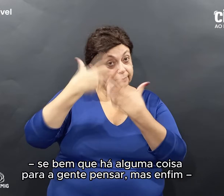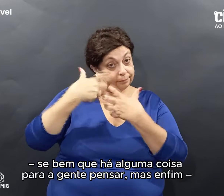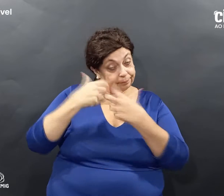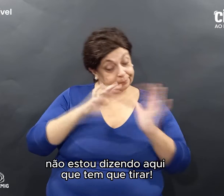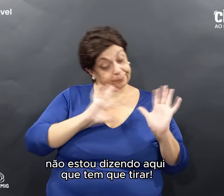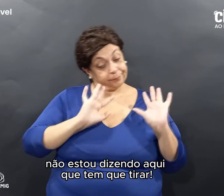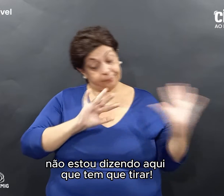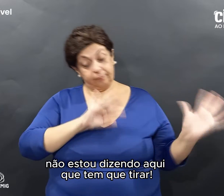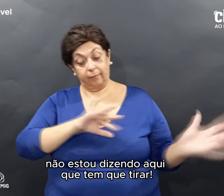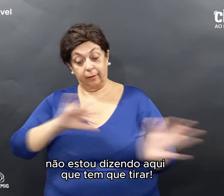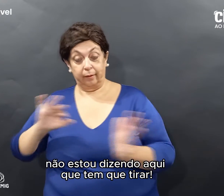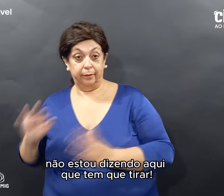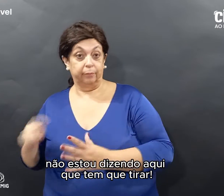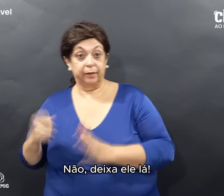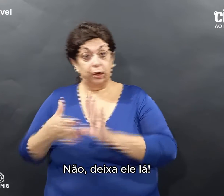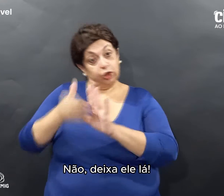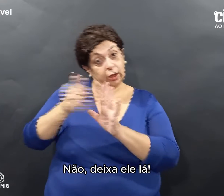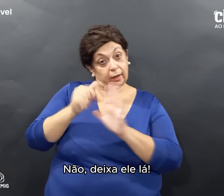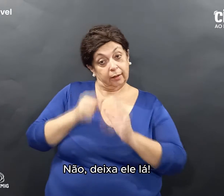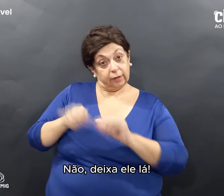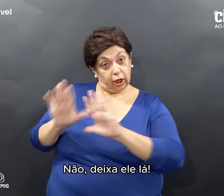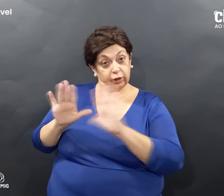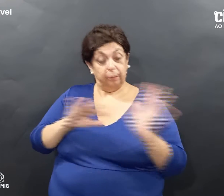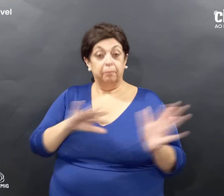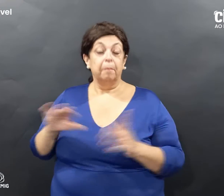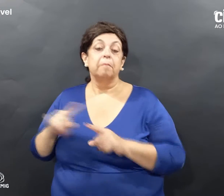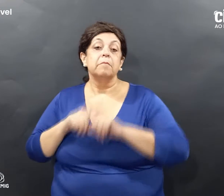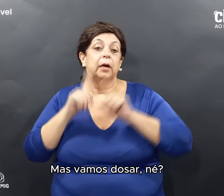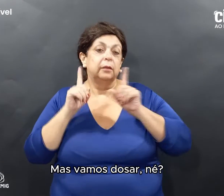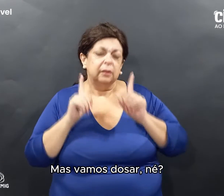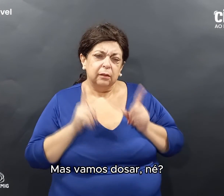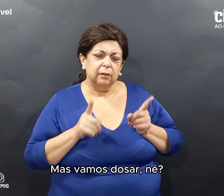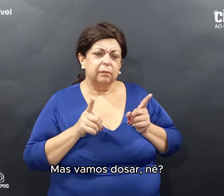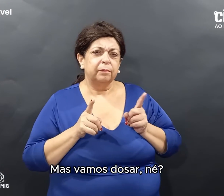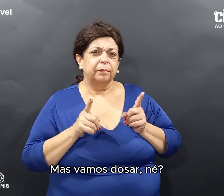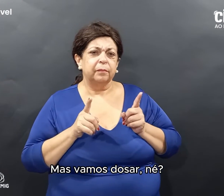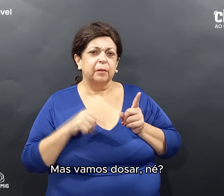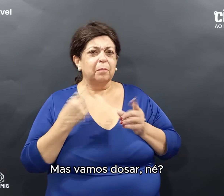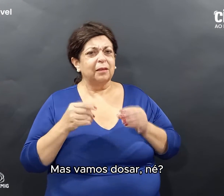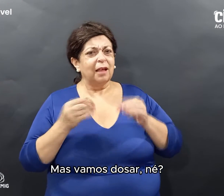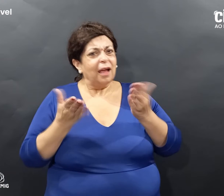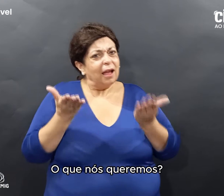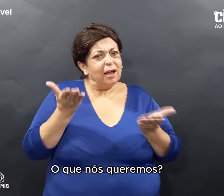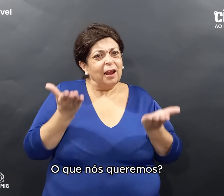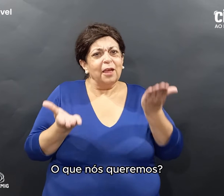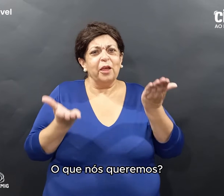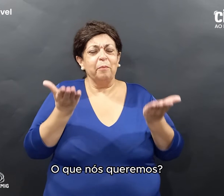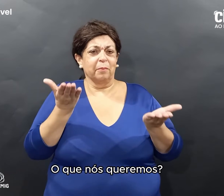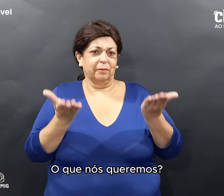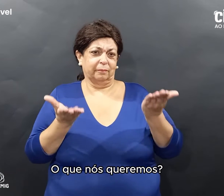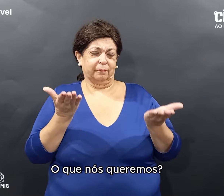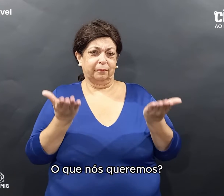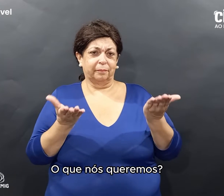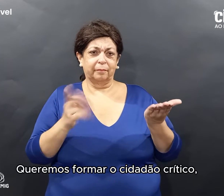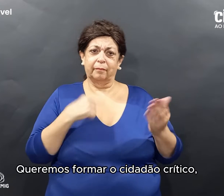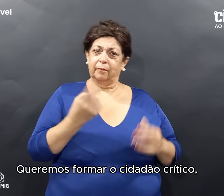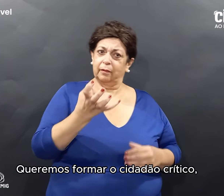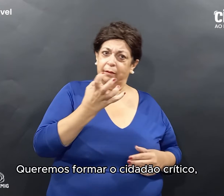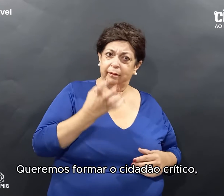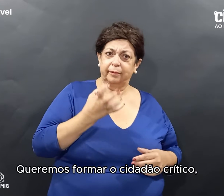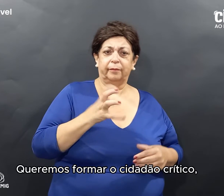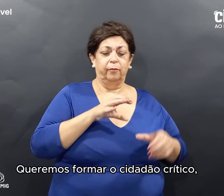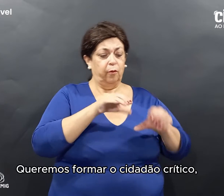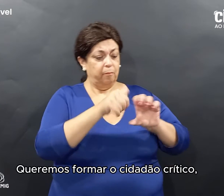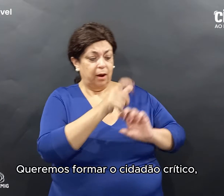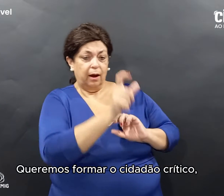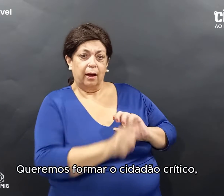enfim, não estou dizendo aqui que tem que tirar, não, deixa ele lá. Mas vamos dosar, né? O que nós queremos? Queremos